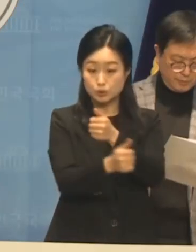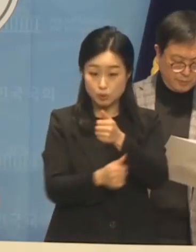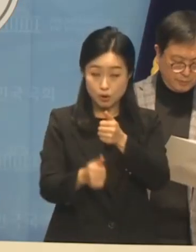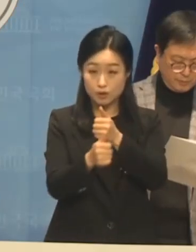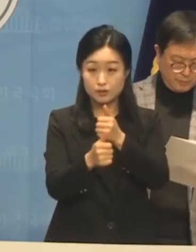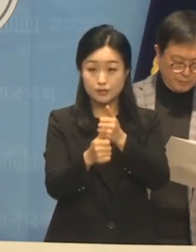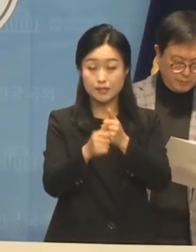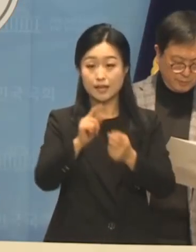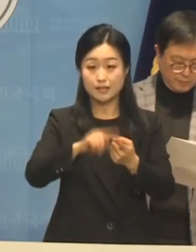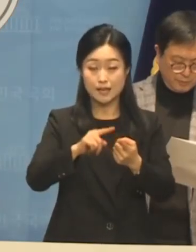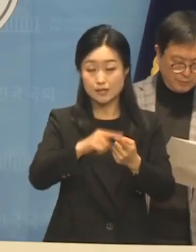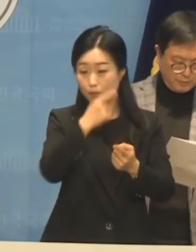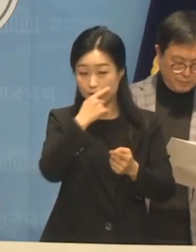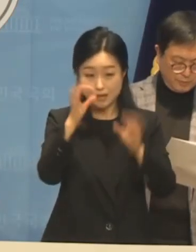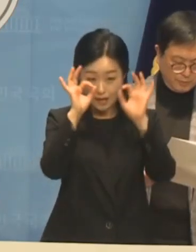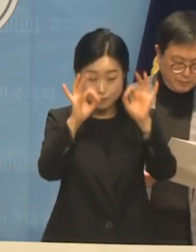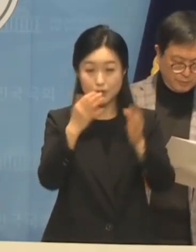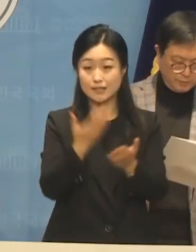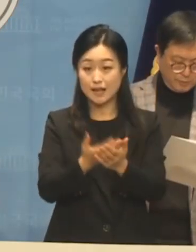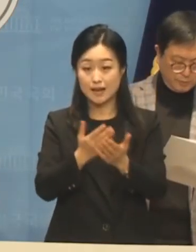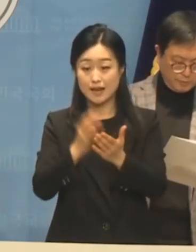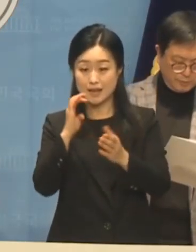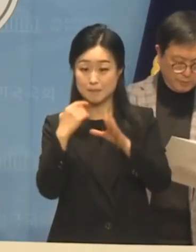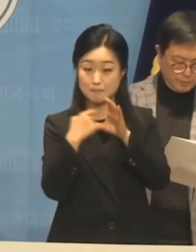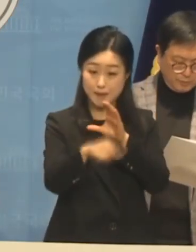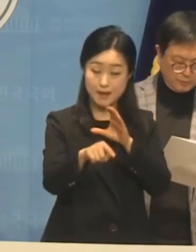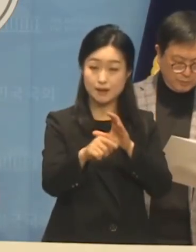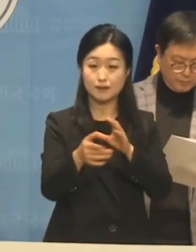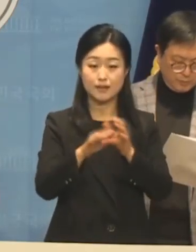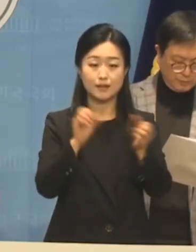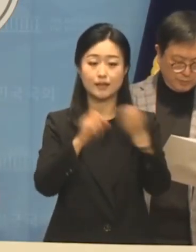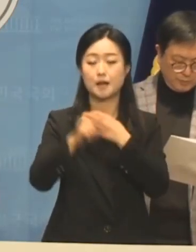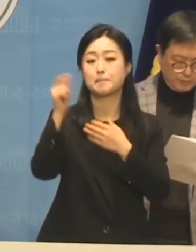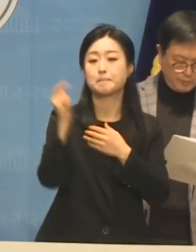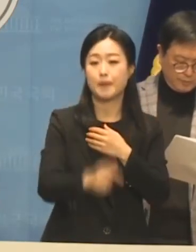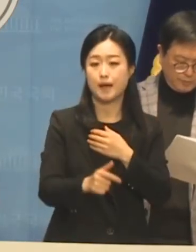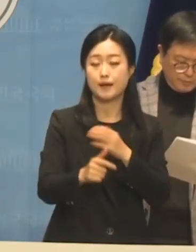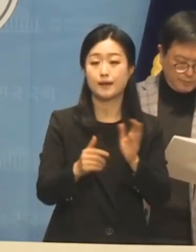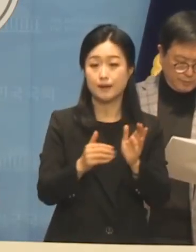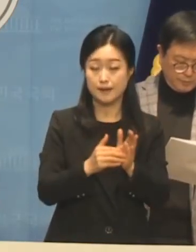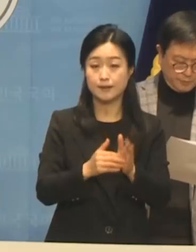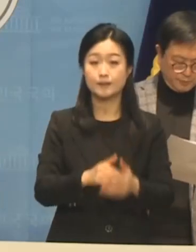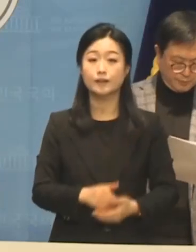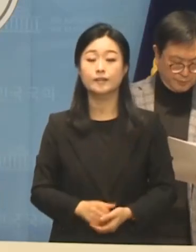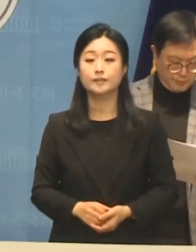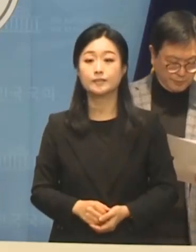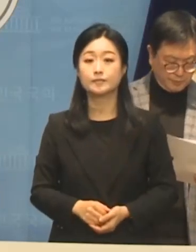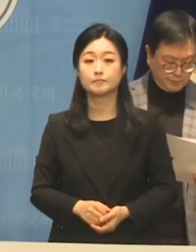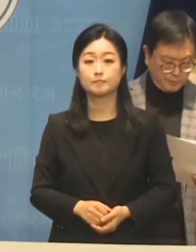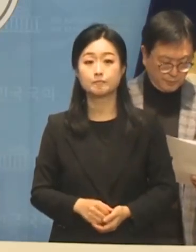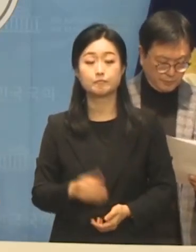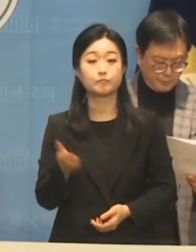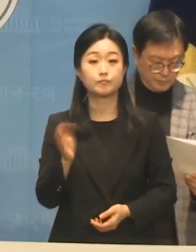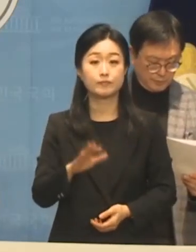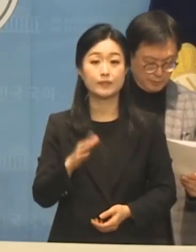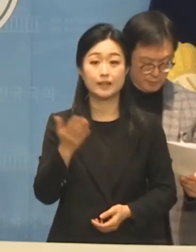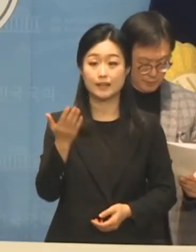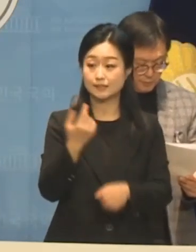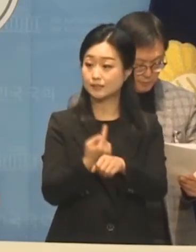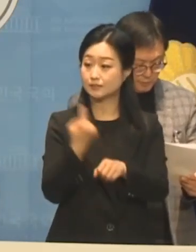문의하는 메일을 보냈는데 답이 없다며 질타할 정도로 기존의 입장을 고수하였다. 그러다가